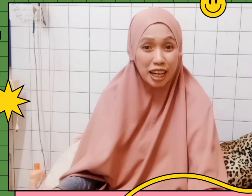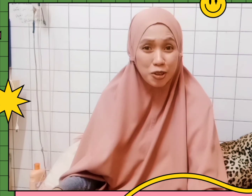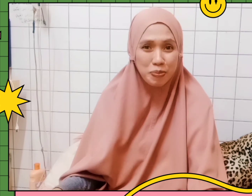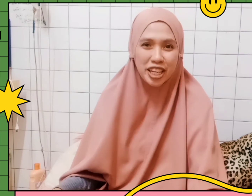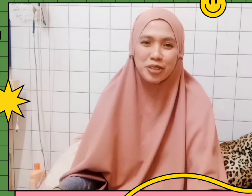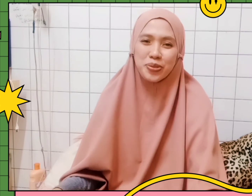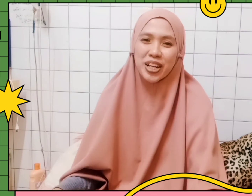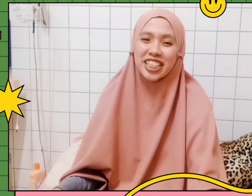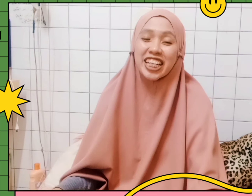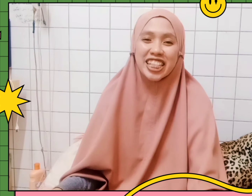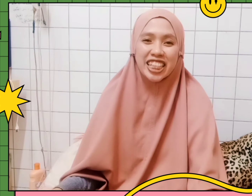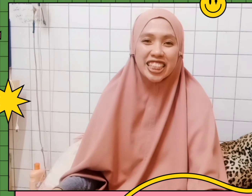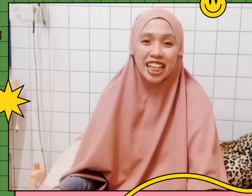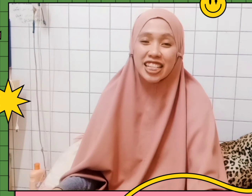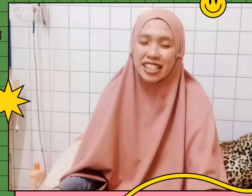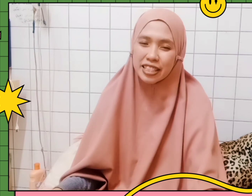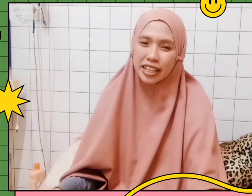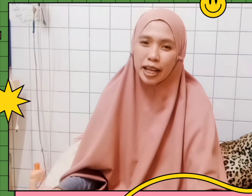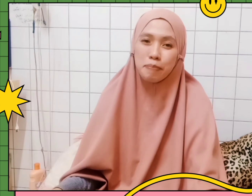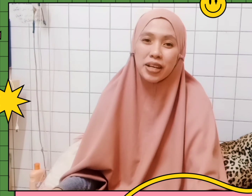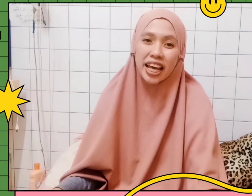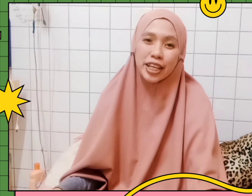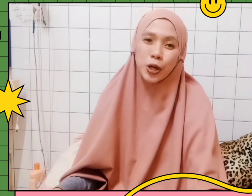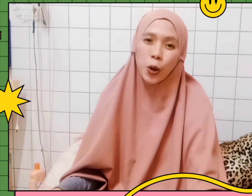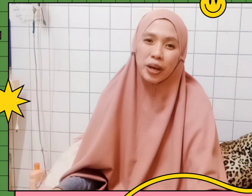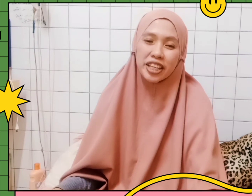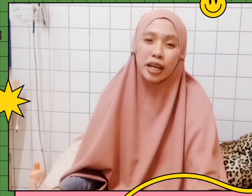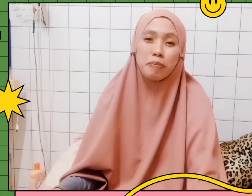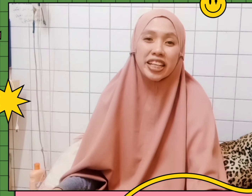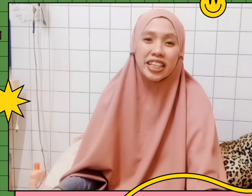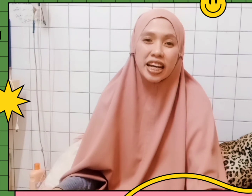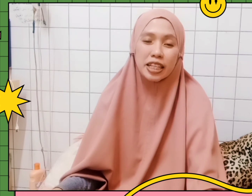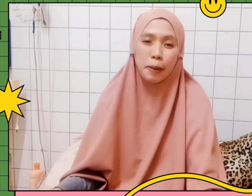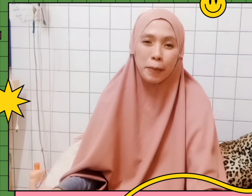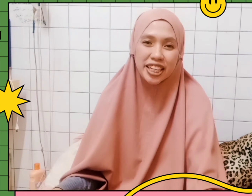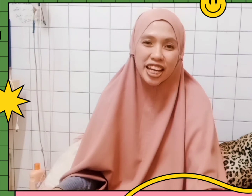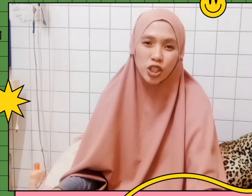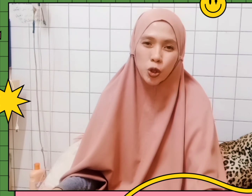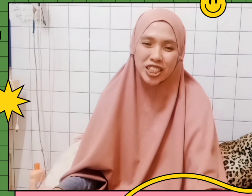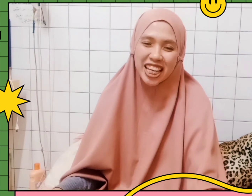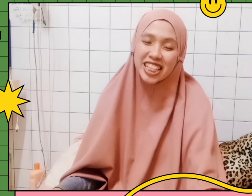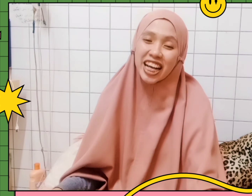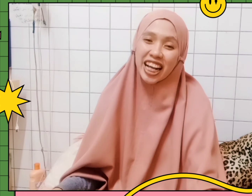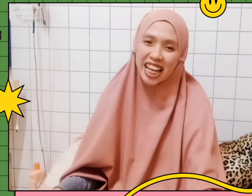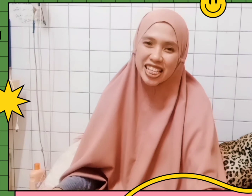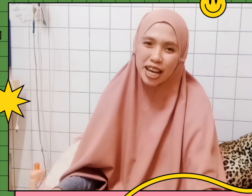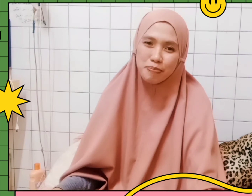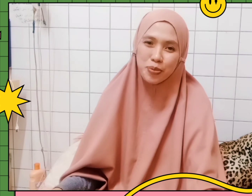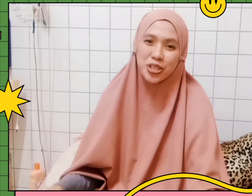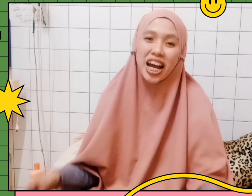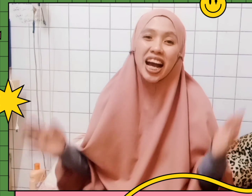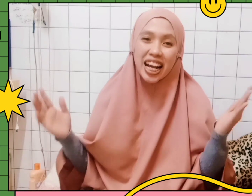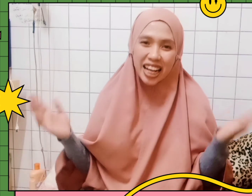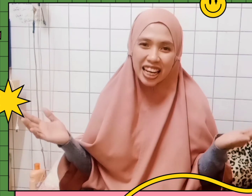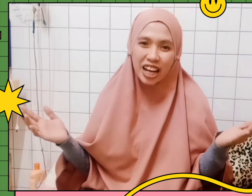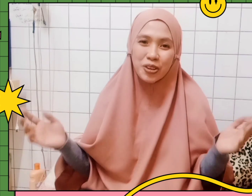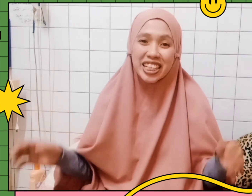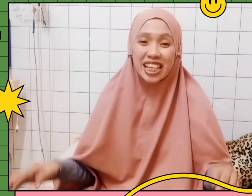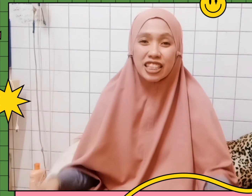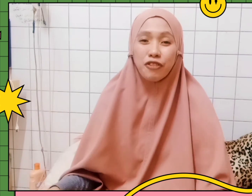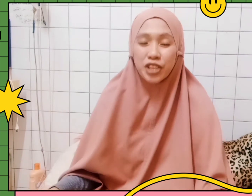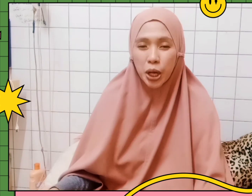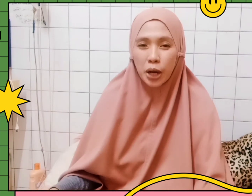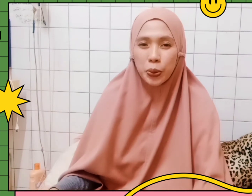Terus jangan lupa ya dukungannya dengan cara subscribe, like, komen, dan bagikan ke media sosial yang kalian punya.